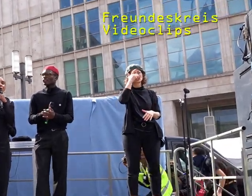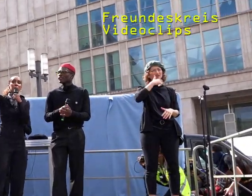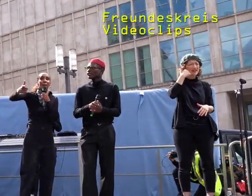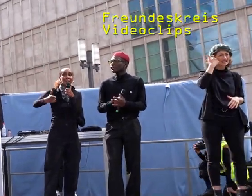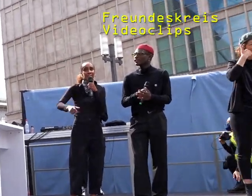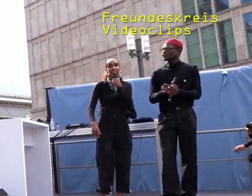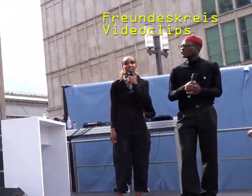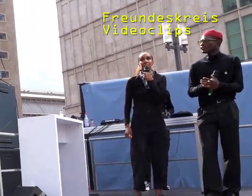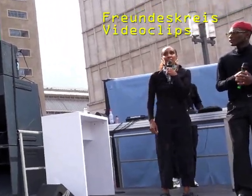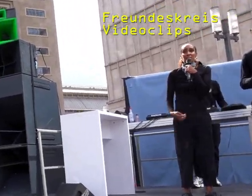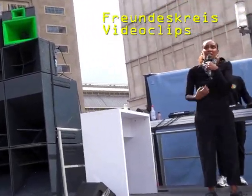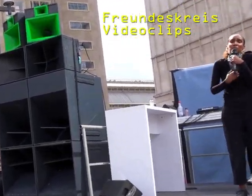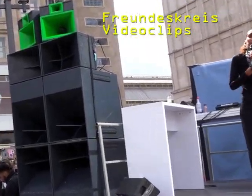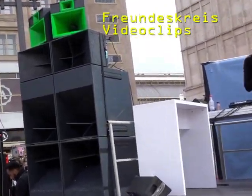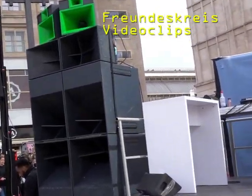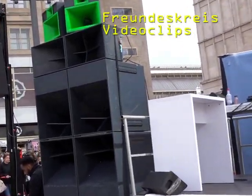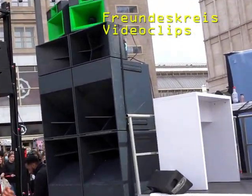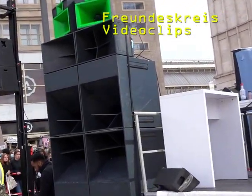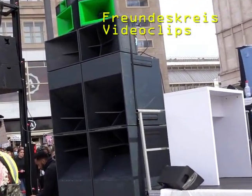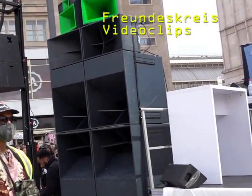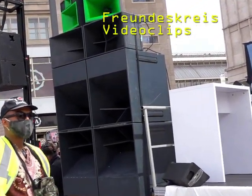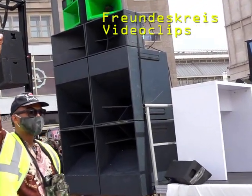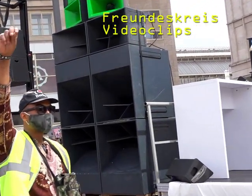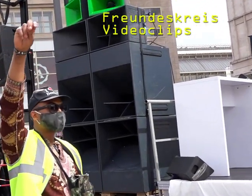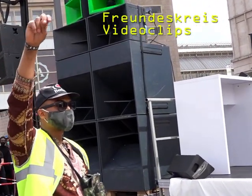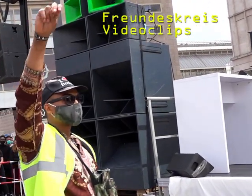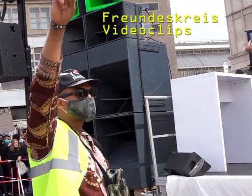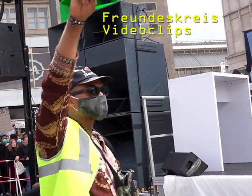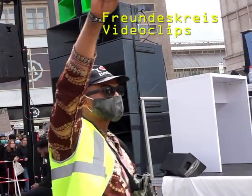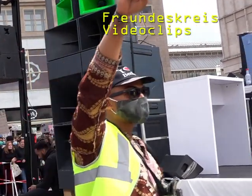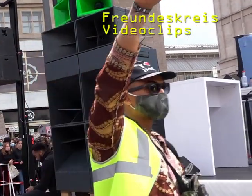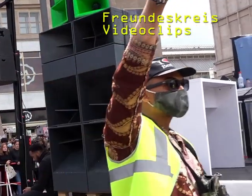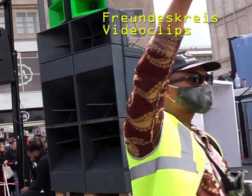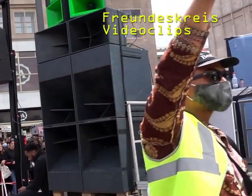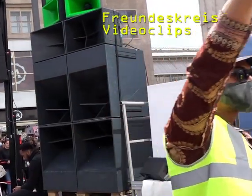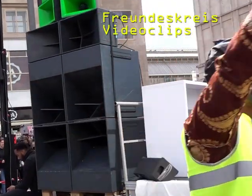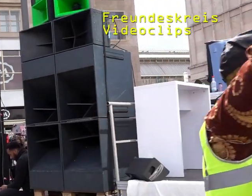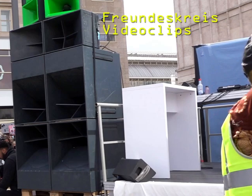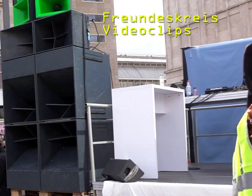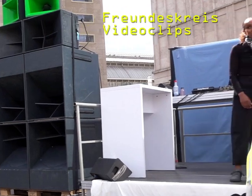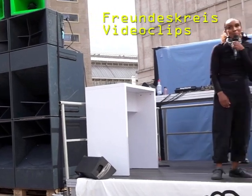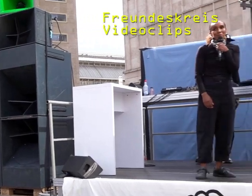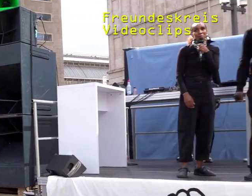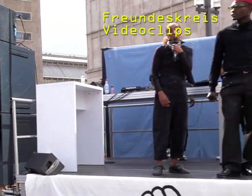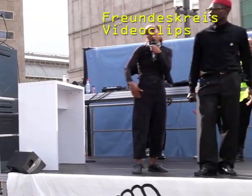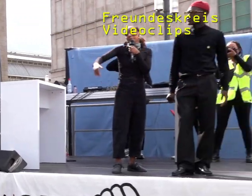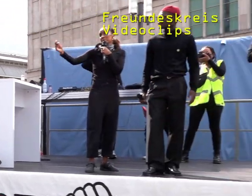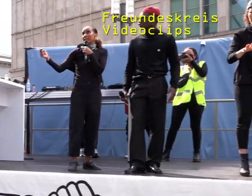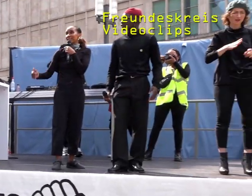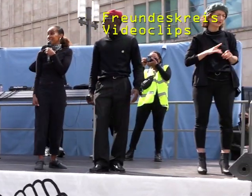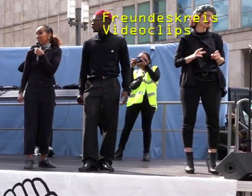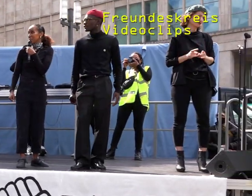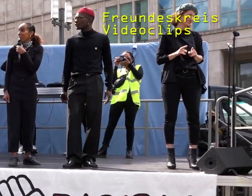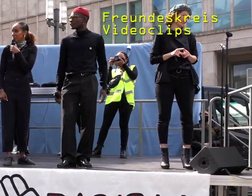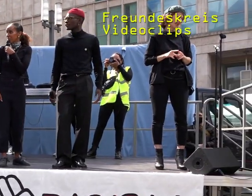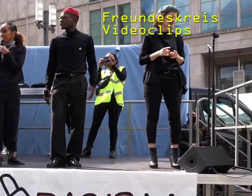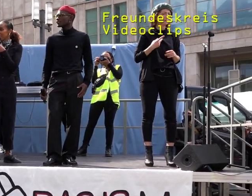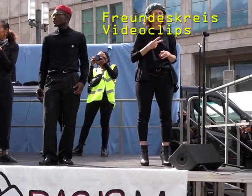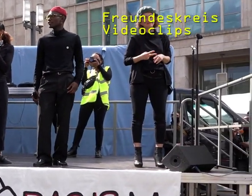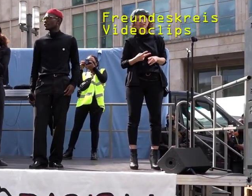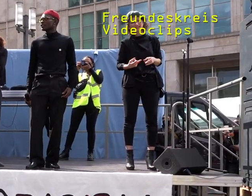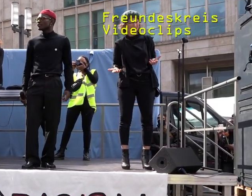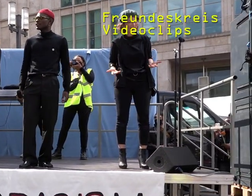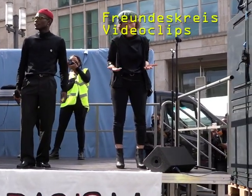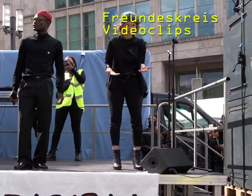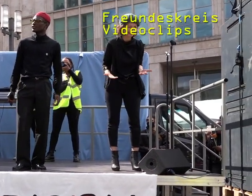Jungs und Mädchen, die gefühlt irgendwie alle meine Brüder und Schwestern, zumindest meine Nichten und Neffen